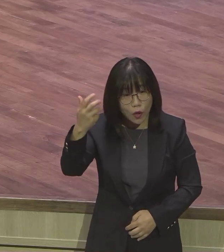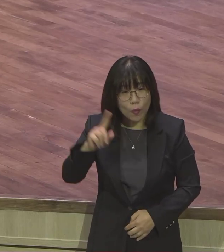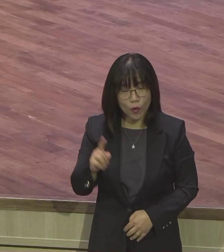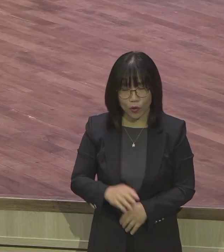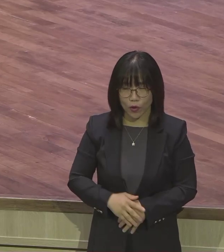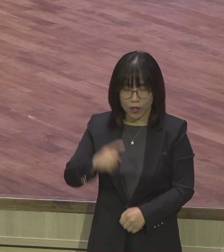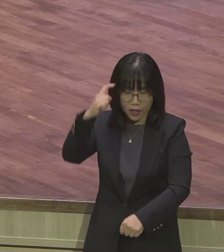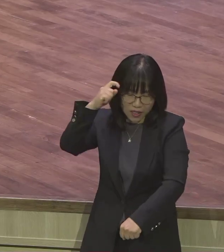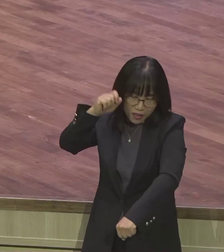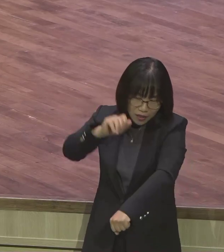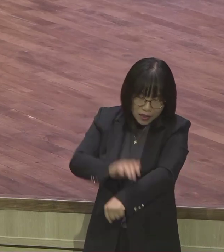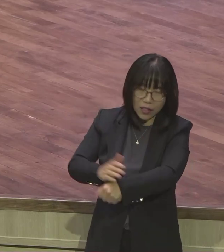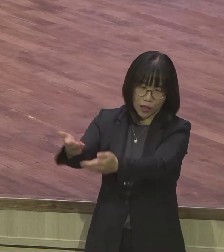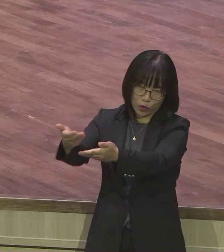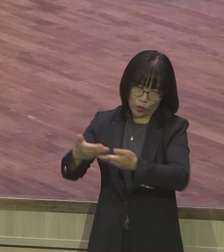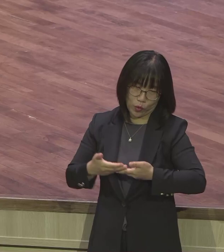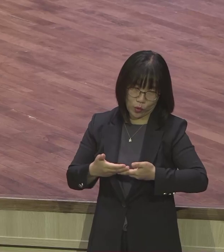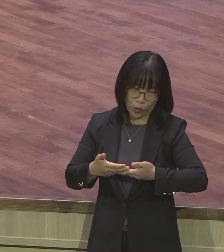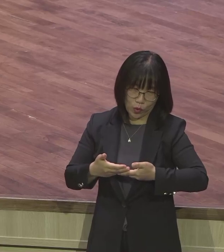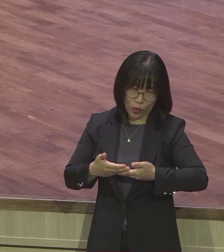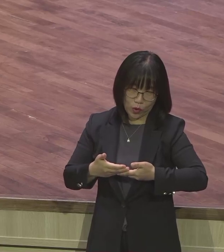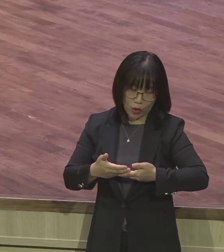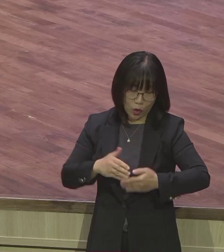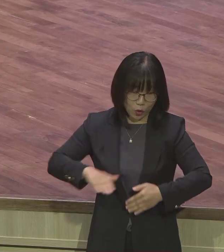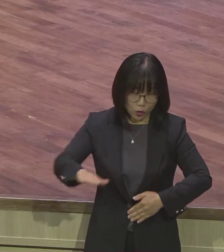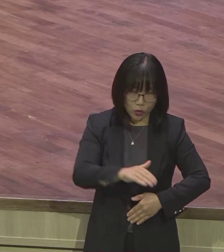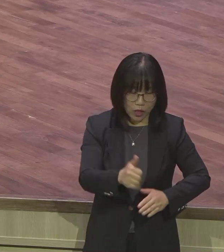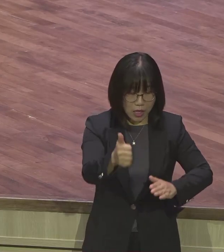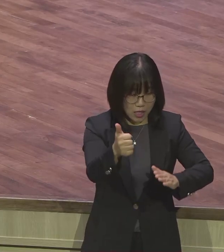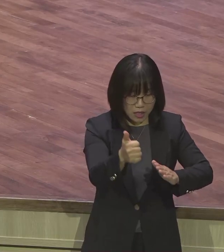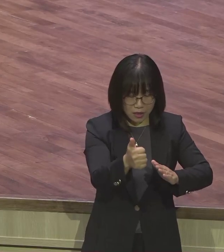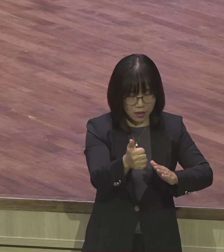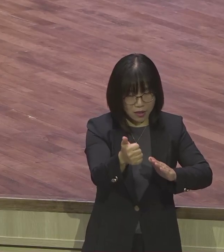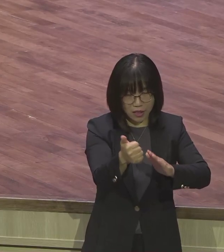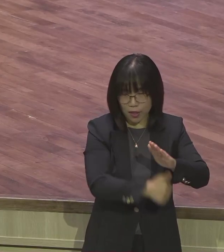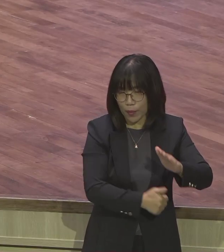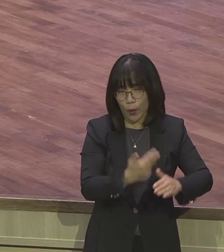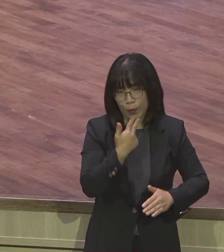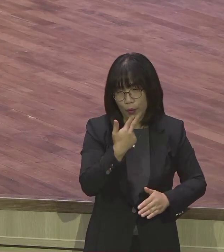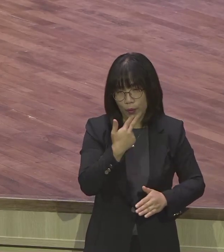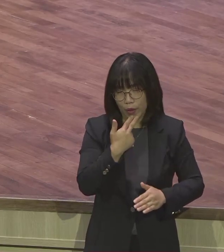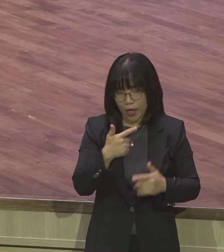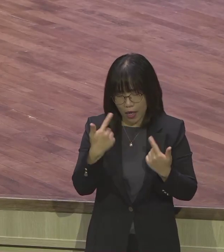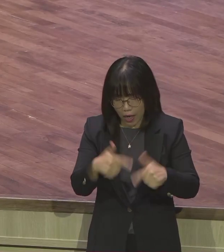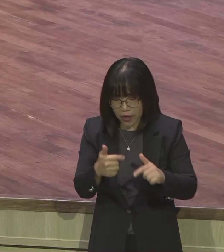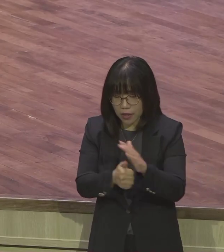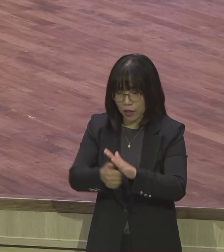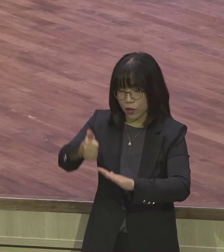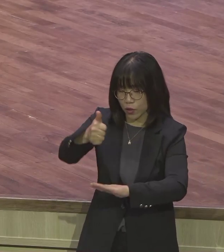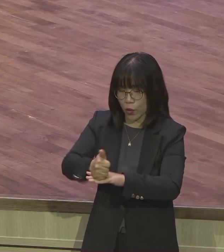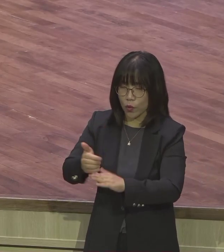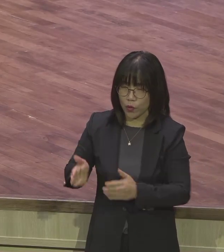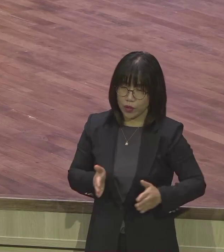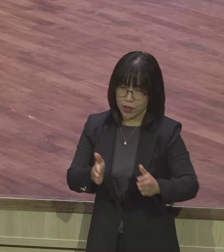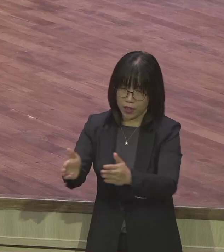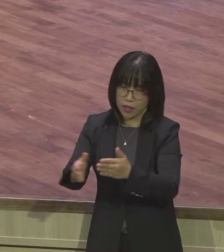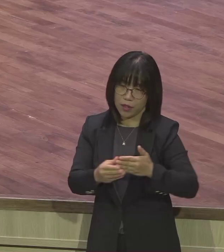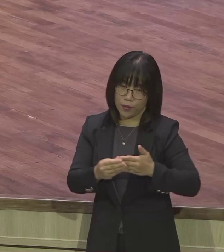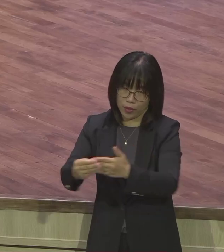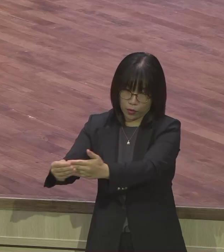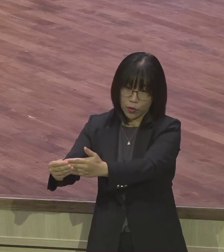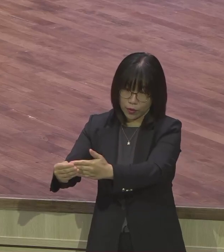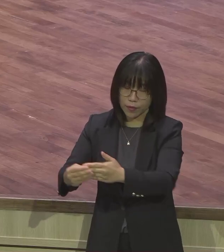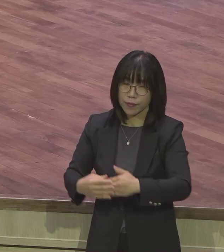영입니다. 성령은요 절대 실패하게 할 생각을 안 줍니다. 성공할 수밖에 없는, 행동할